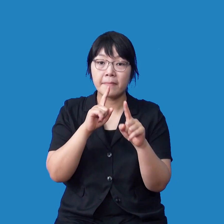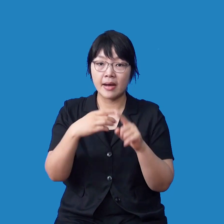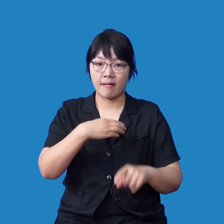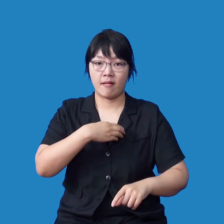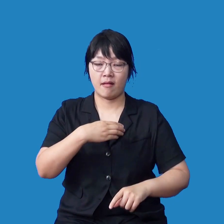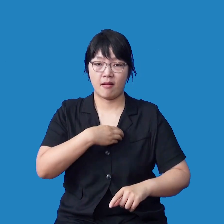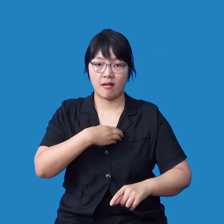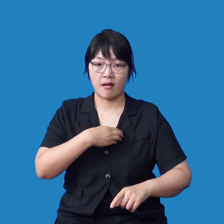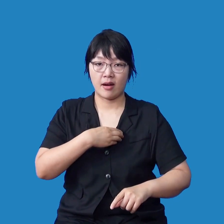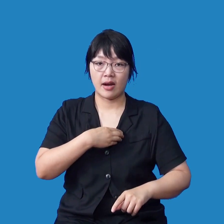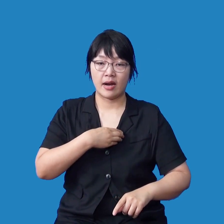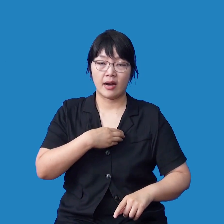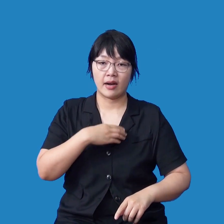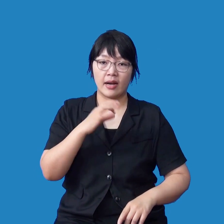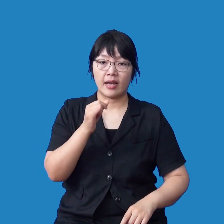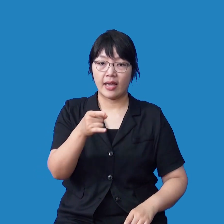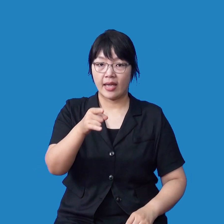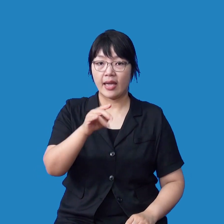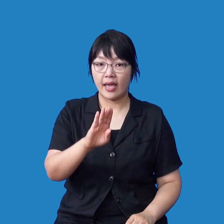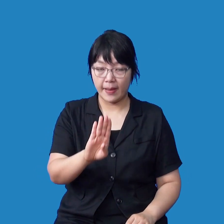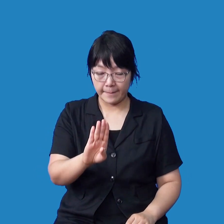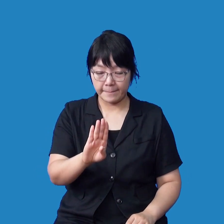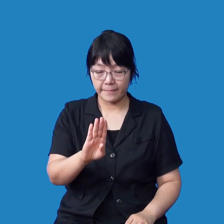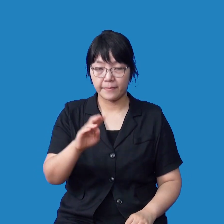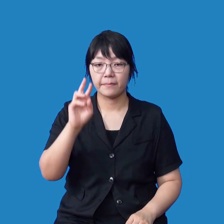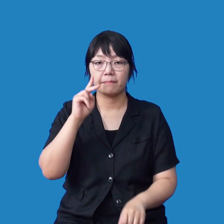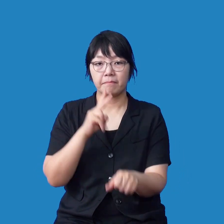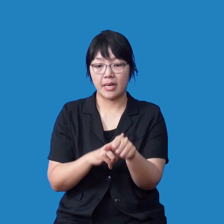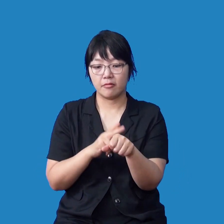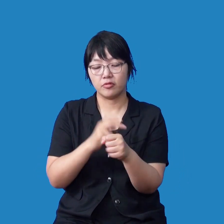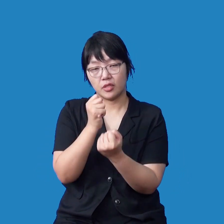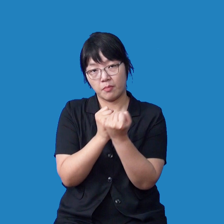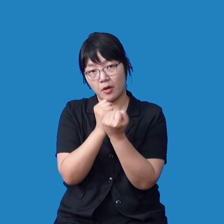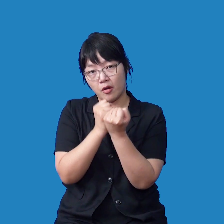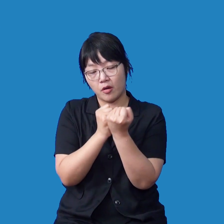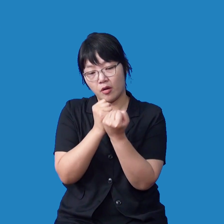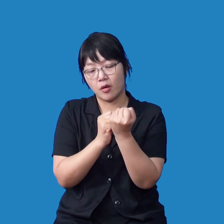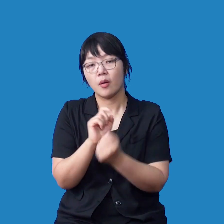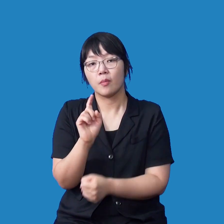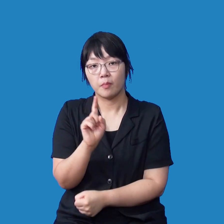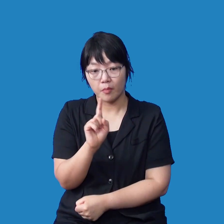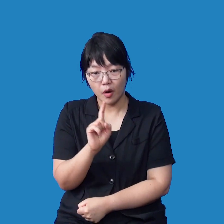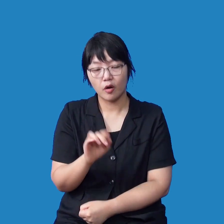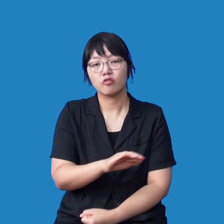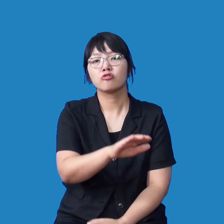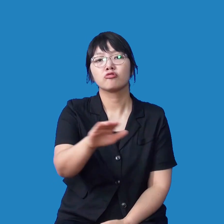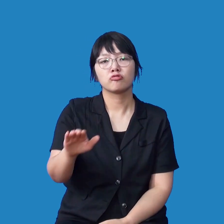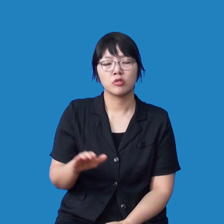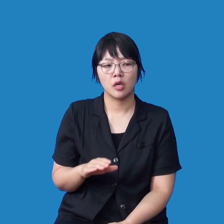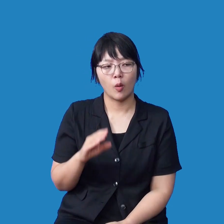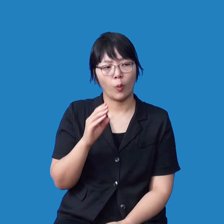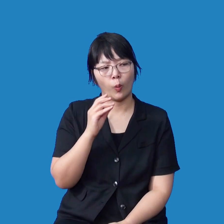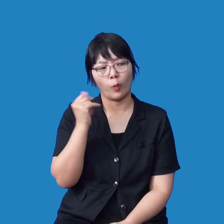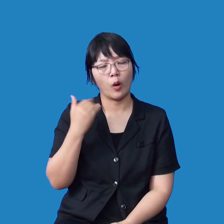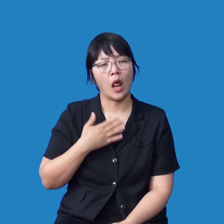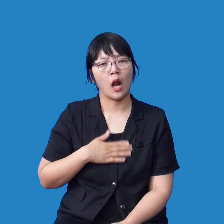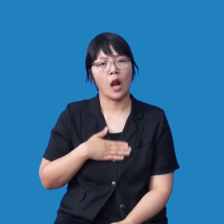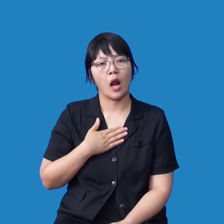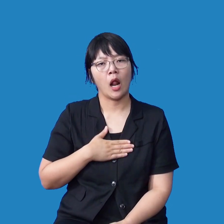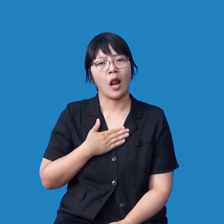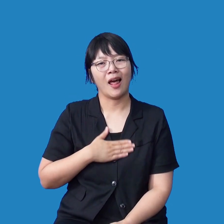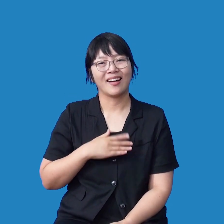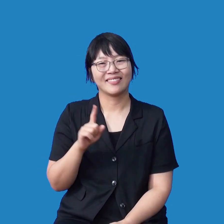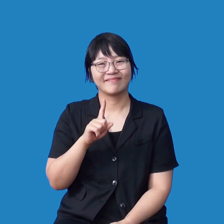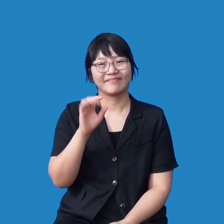에베소서 6장 10절 이하에서 바울은 어떻게 설명하고 있습니까? 비교적 우리에게 익숙한 구절이죠. 자,